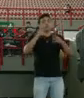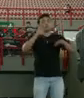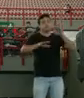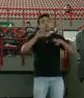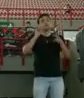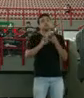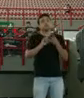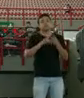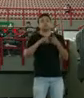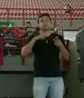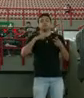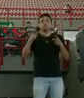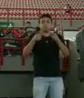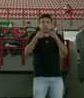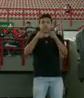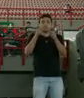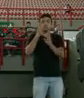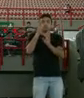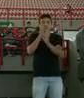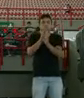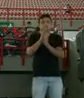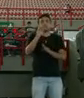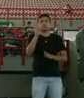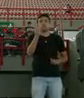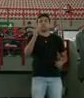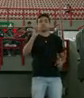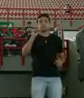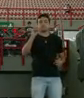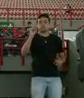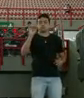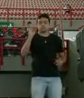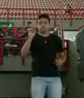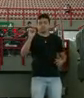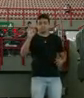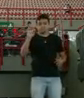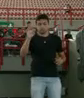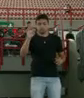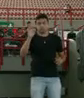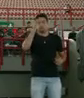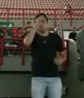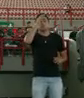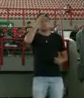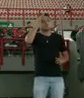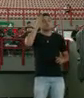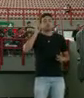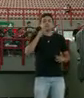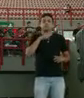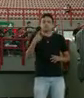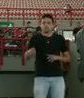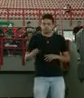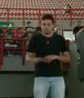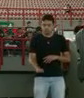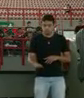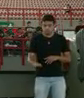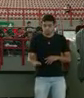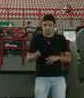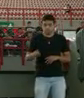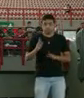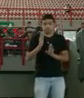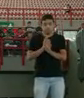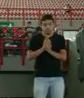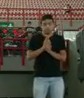vezes o nanismo tem a ver com a hipófise, que é o somatotrófico. Se o problema de crescimento for